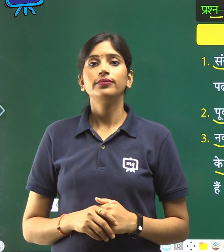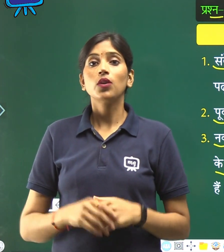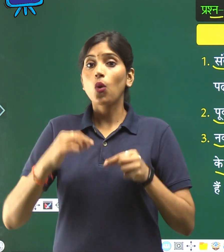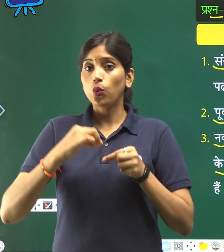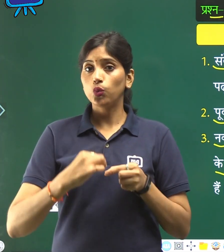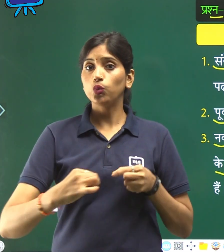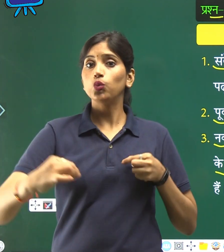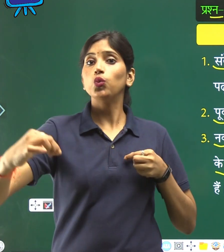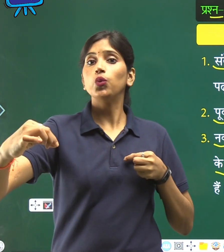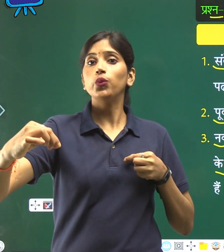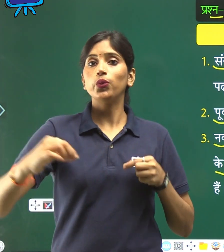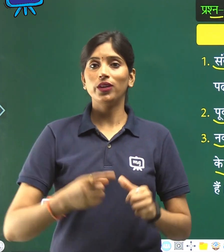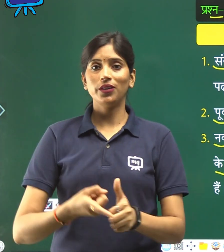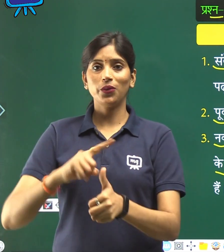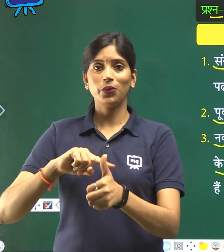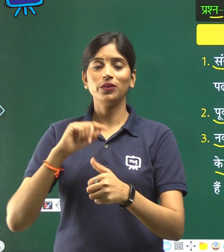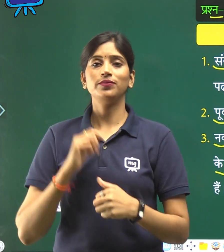दूरी को।